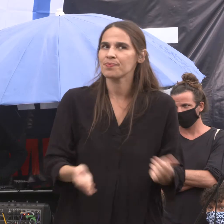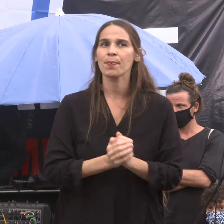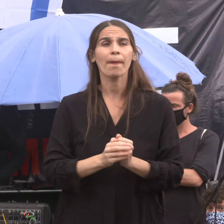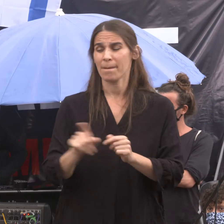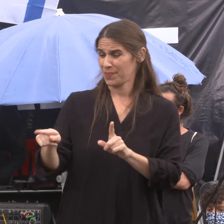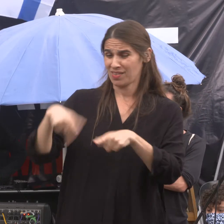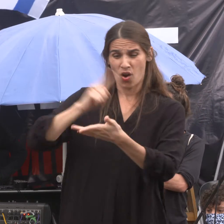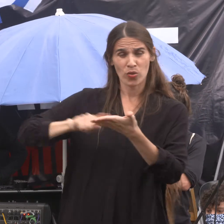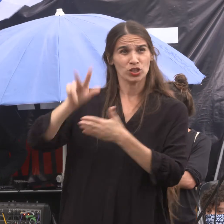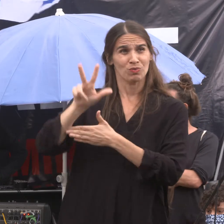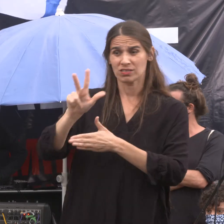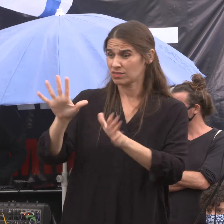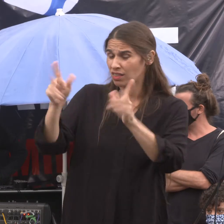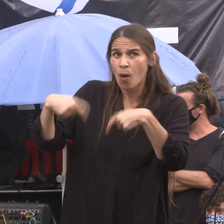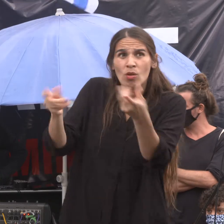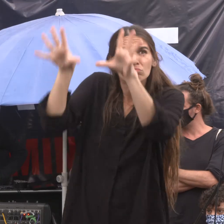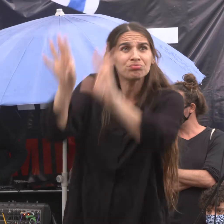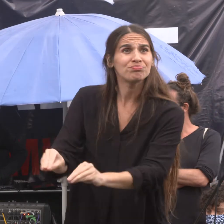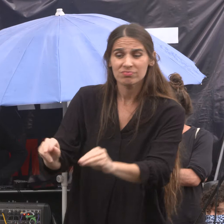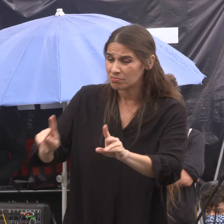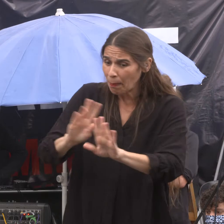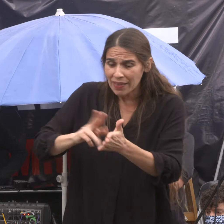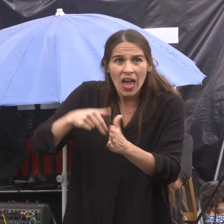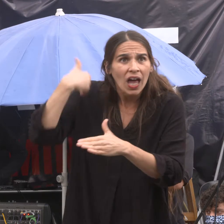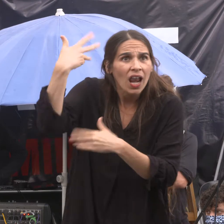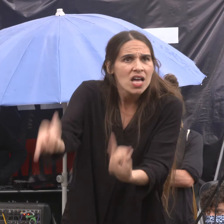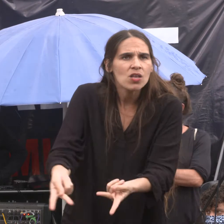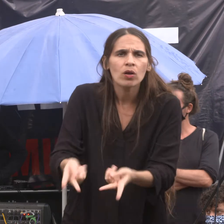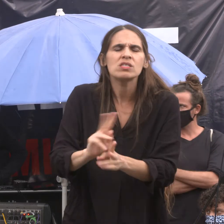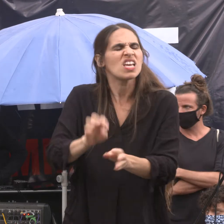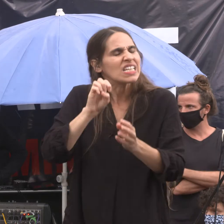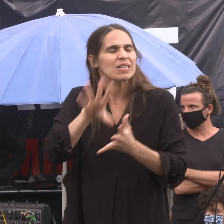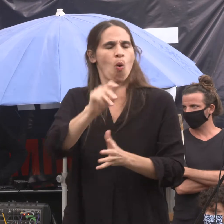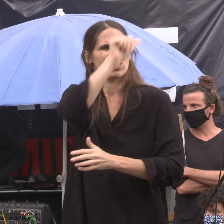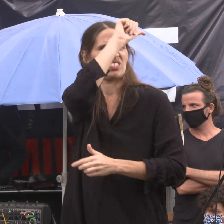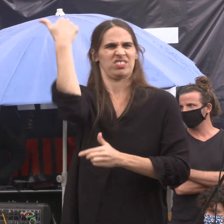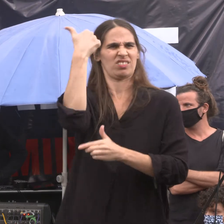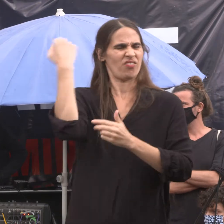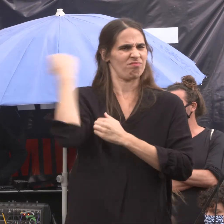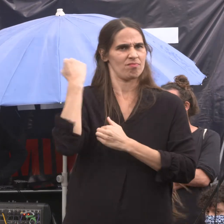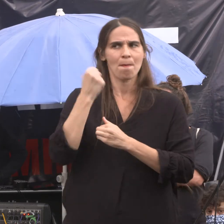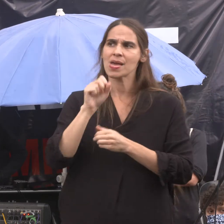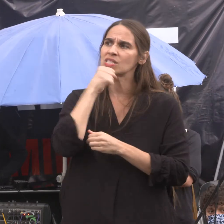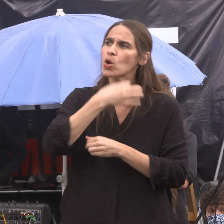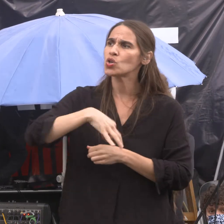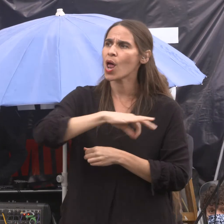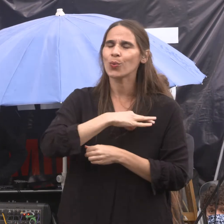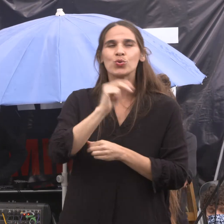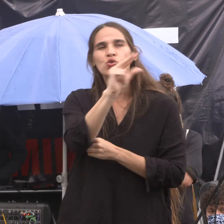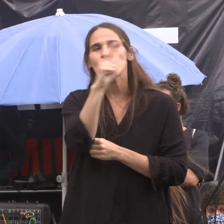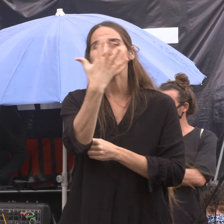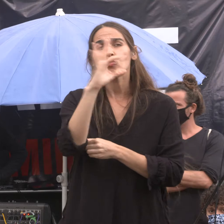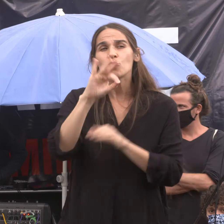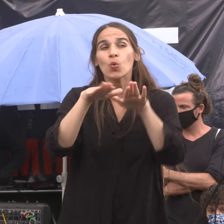מרץ ללא תאריך יעד לחזרה לפעילות היא לא פחות מכתם בהיסטוריה שלנו. 350 גופים